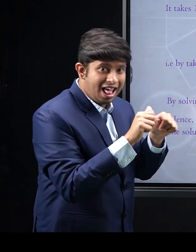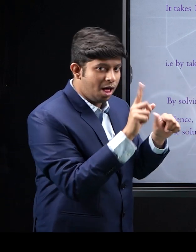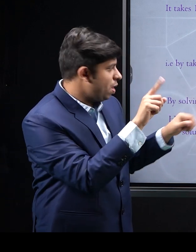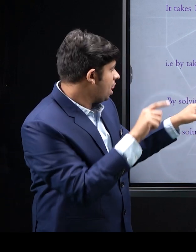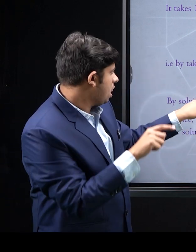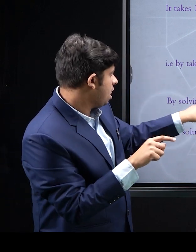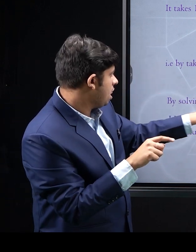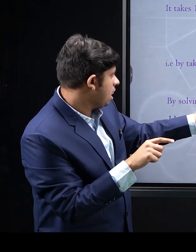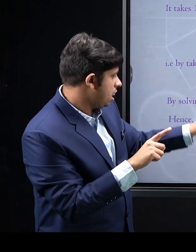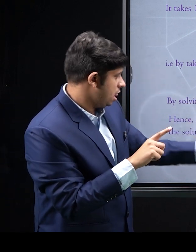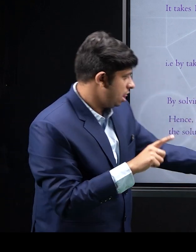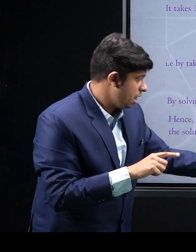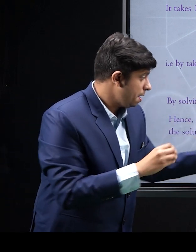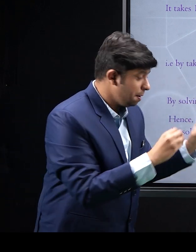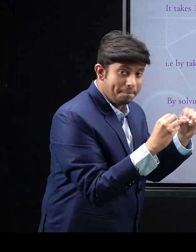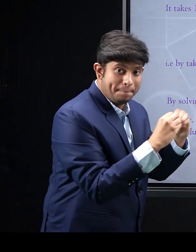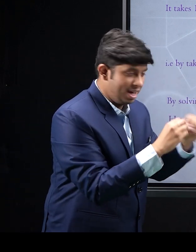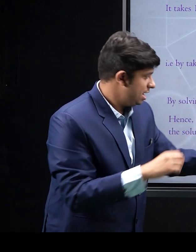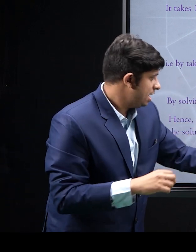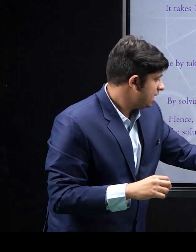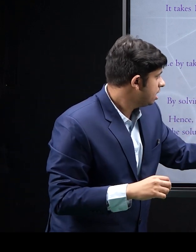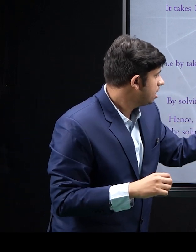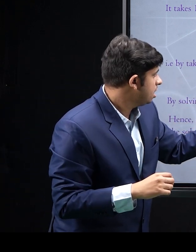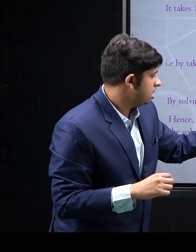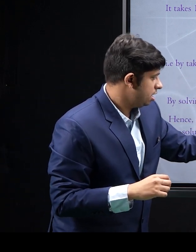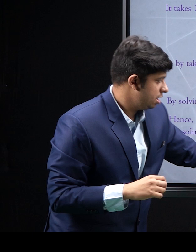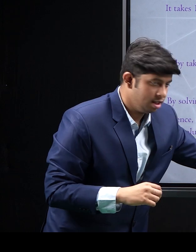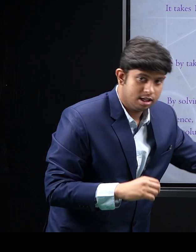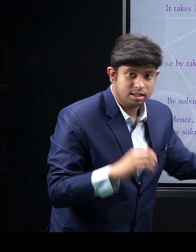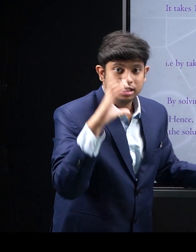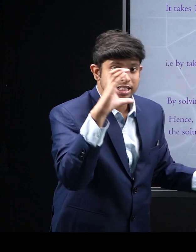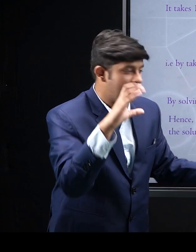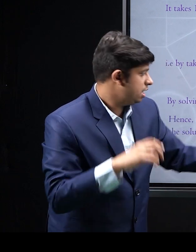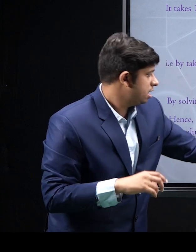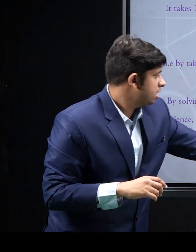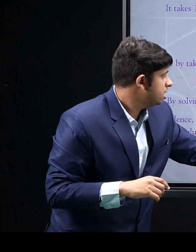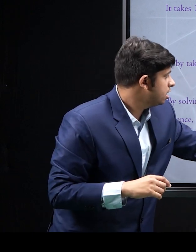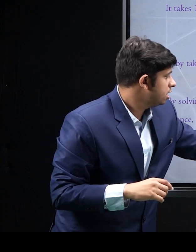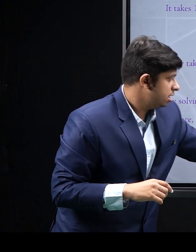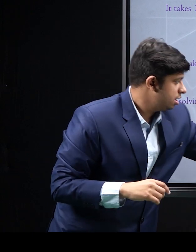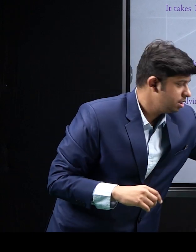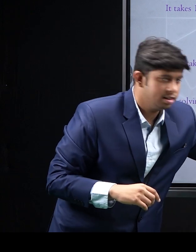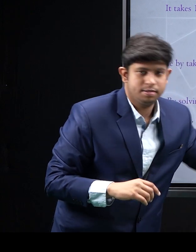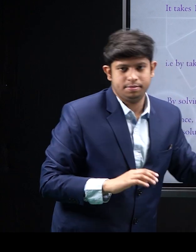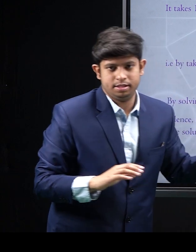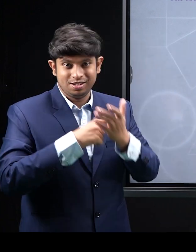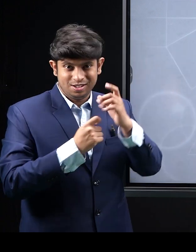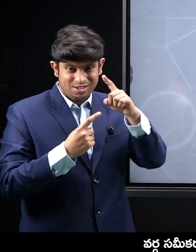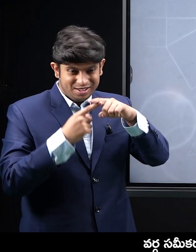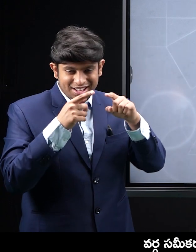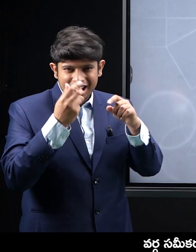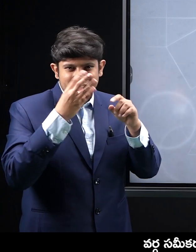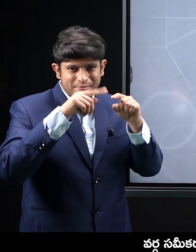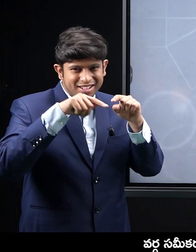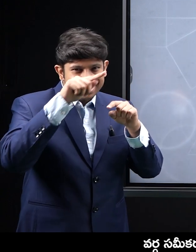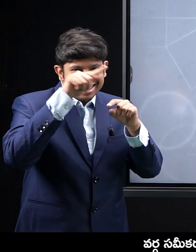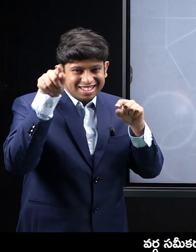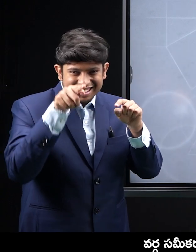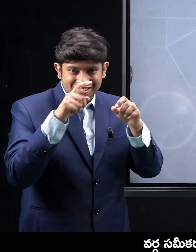ఈజ్ ఈక్వల్ టు 1, b ఈజ్ ఈక్వల్ టు 48, c ఈజ్ ఈక్వల్ టు మైనస్ 324. వర్గ సమీకరణం యొక్క